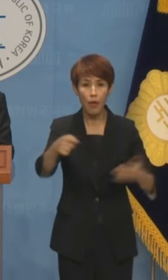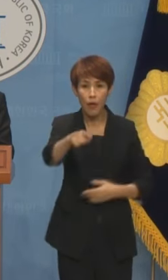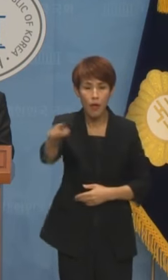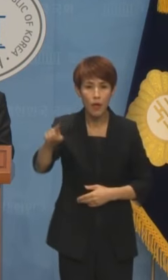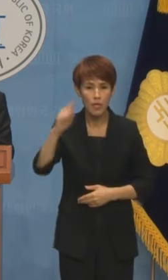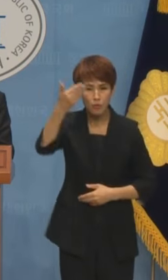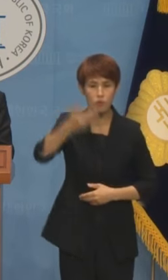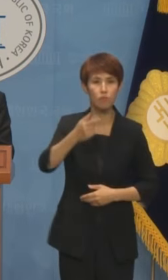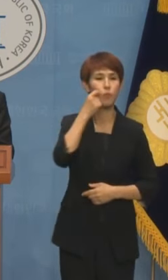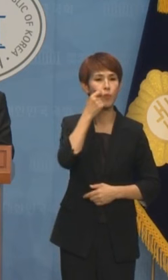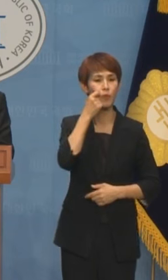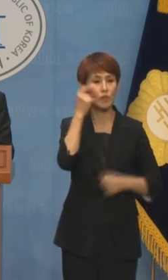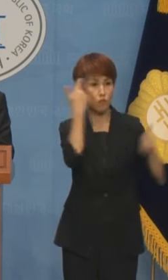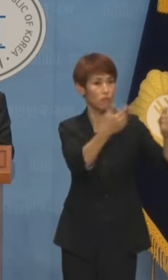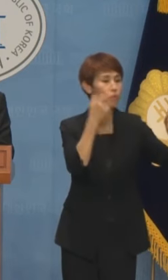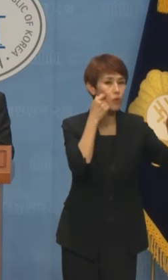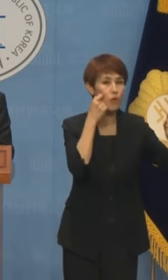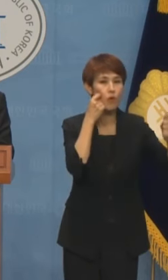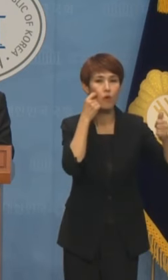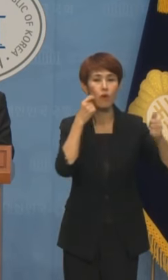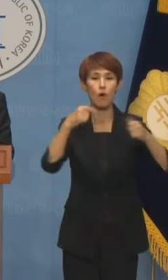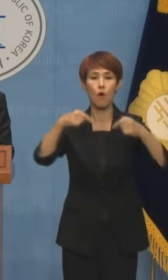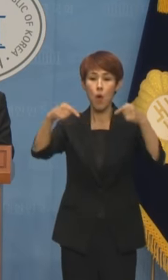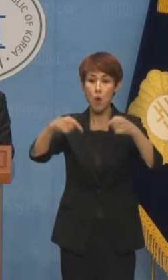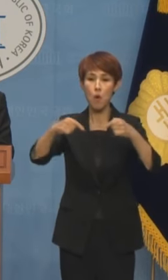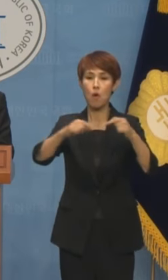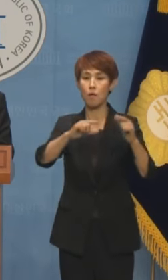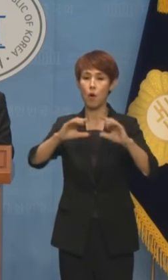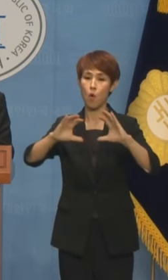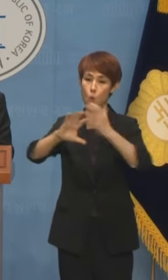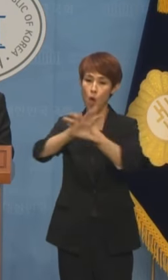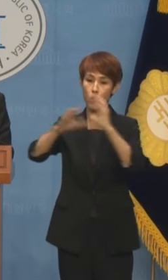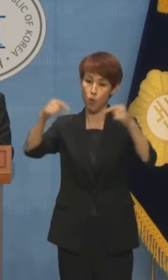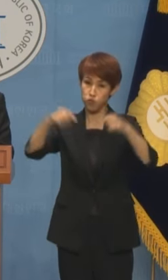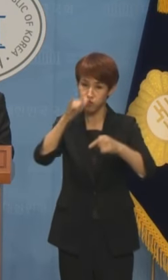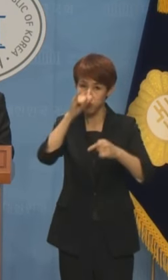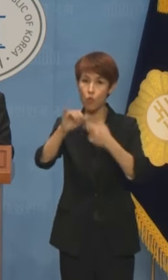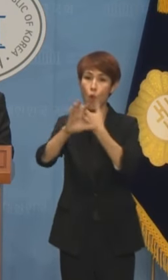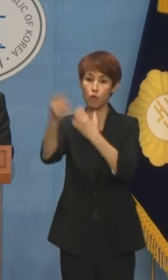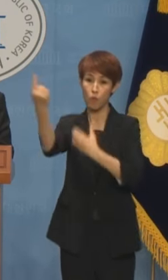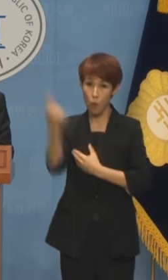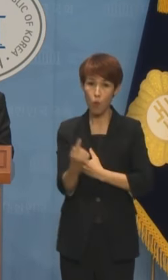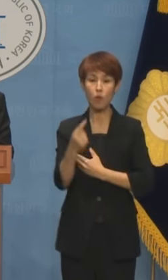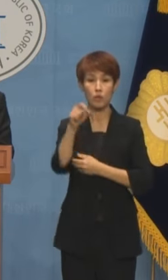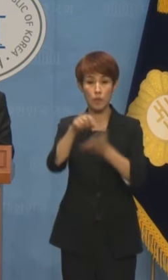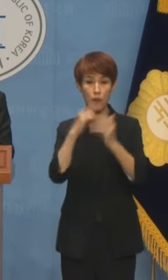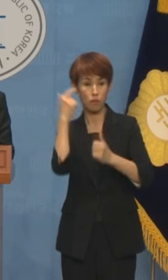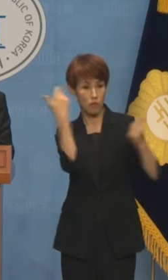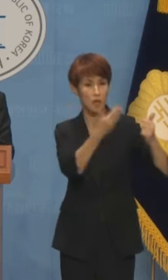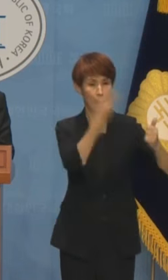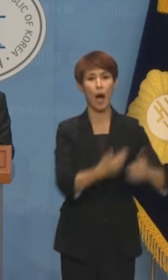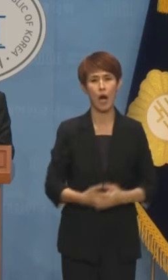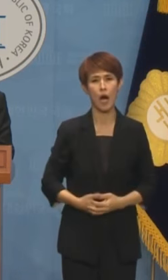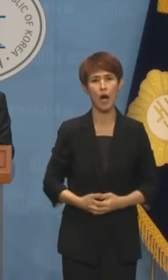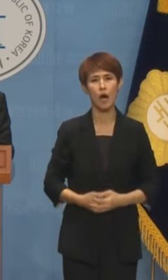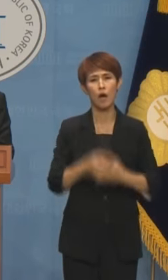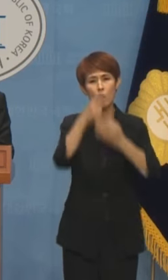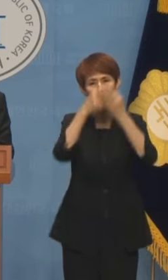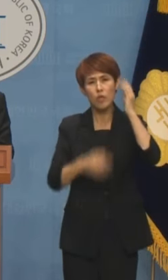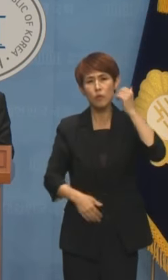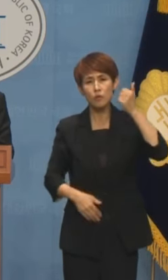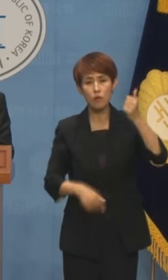못했고 외교 안보 분야에선 외신 기자들만 질문할 수 있었습니다. 결국 윤석열